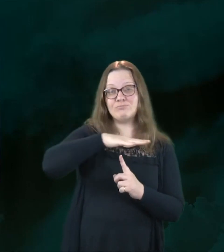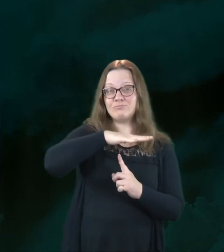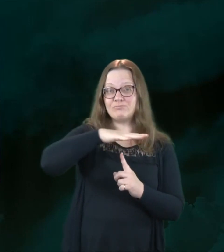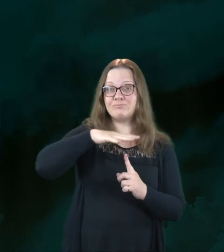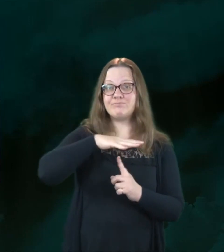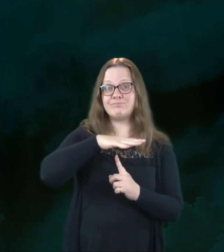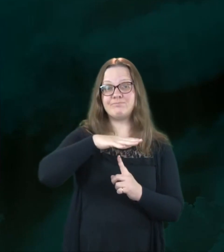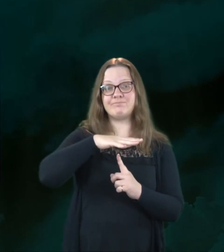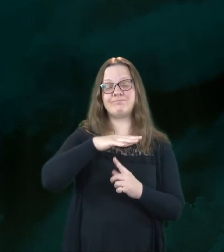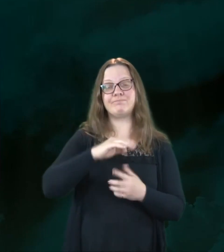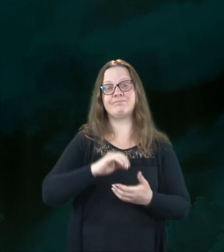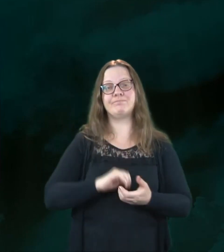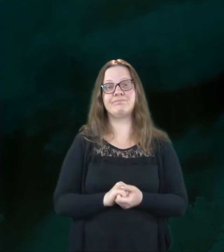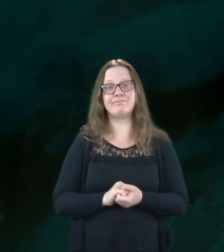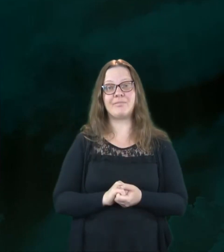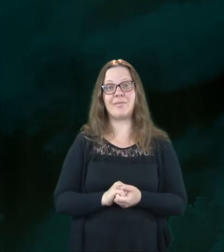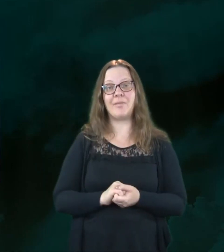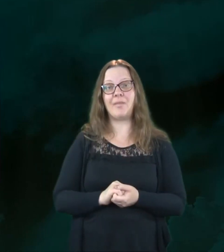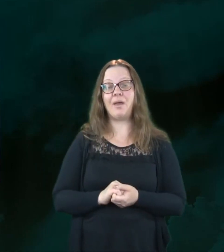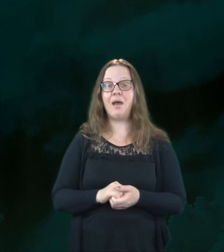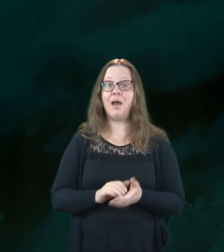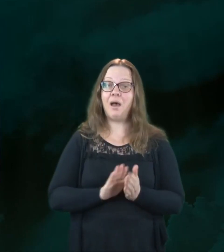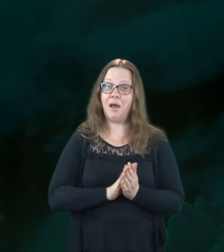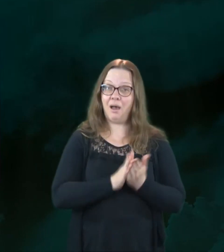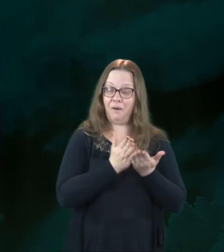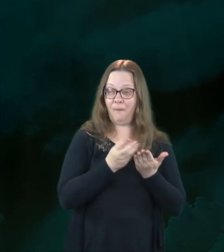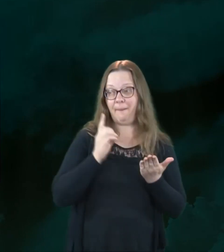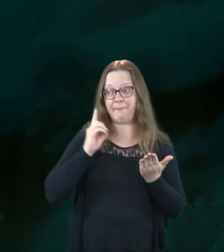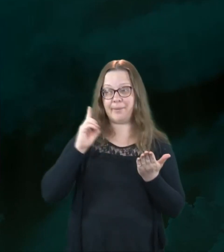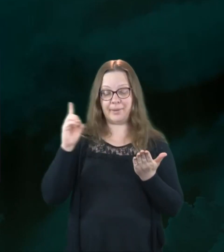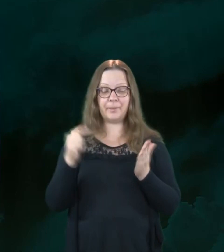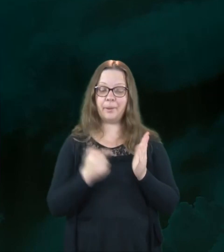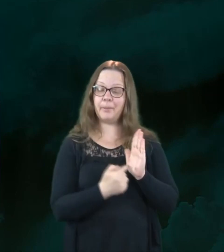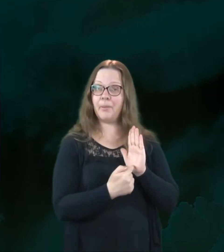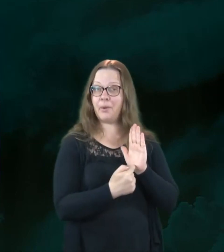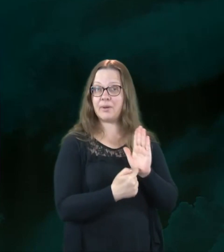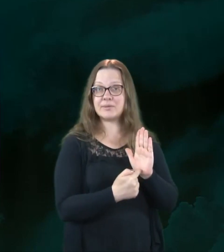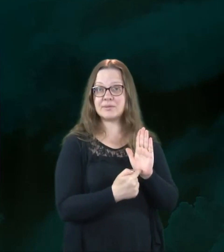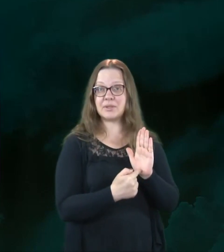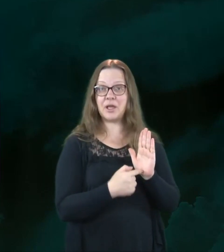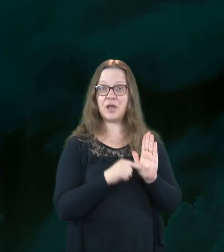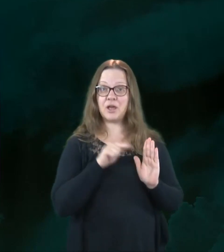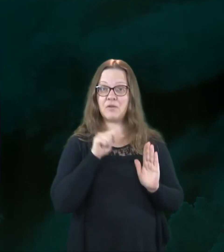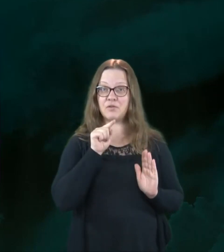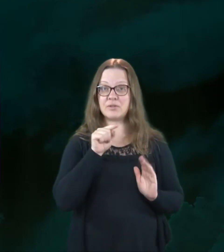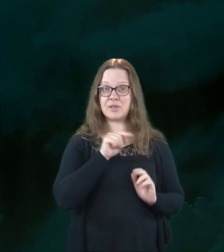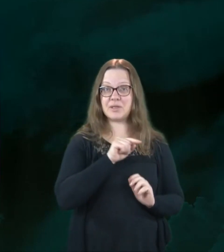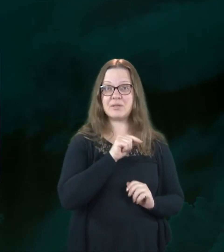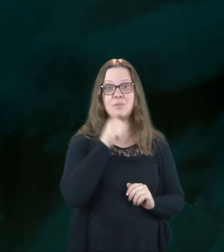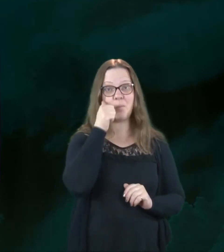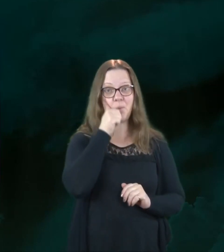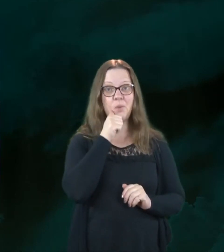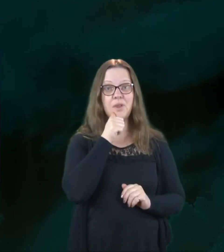As mulheres não fiquem chateadas comigo, porque isso é a Bíblia, né? Estou lendo a palavra de Deus. 1 Coríntios,